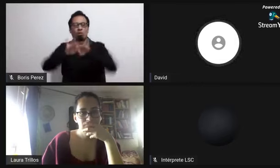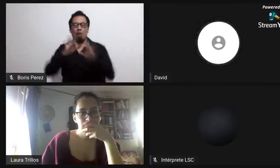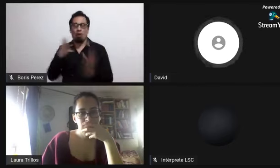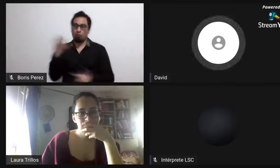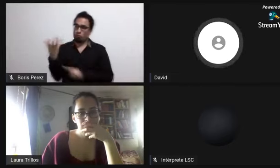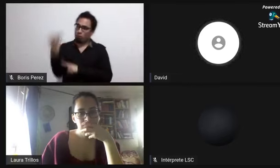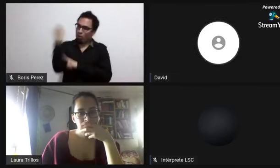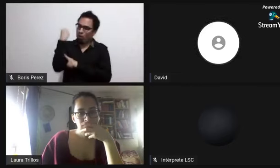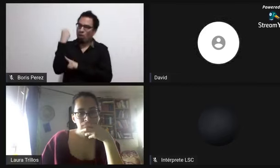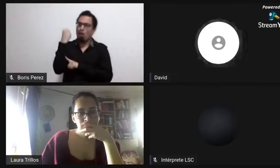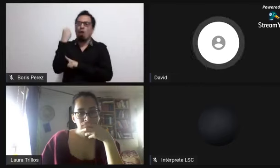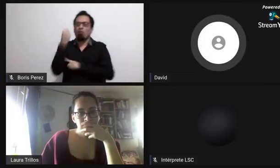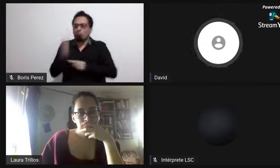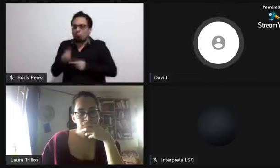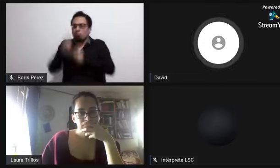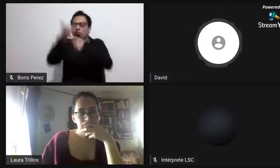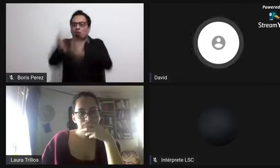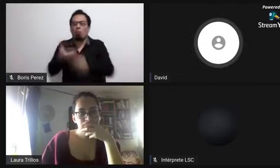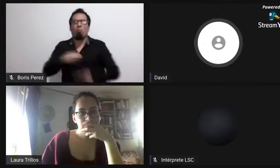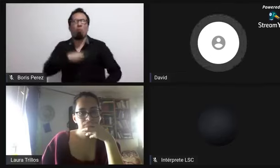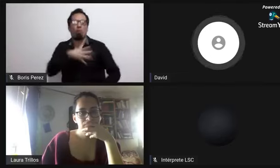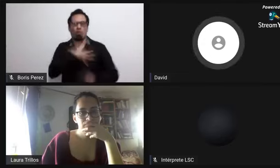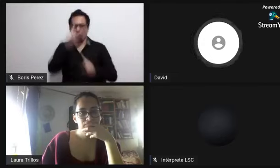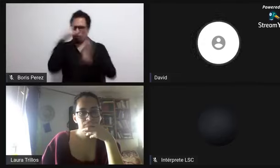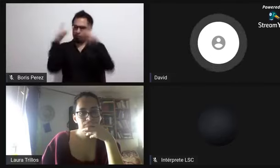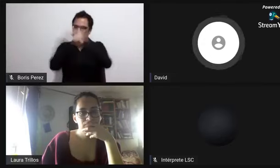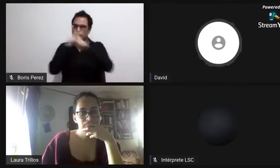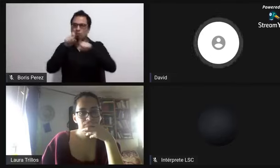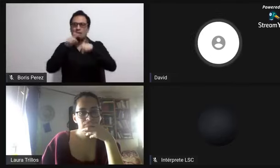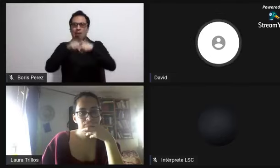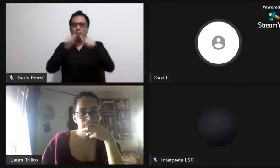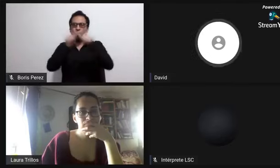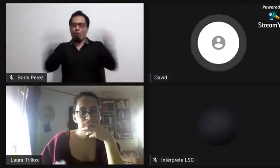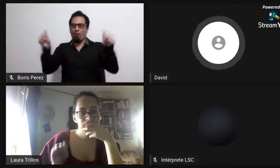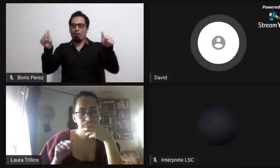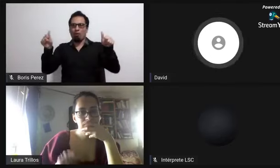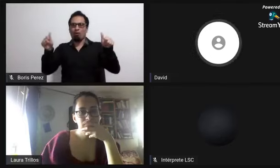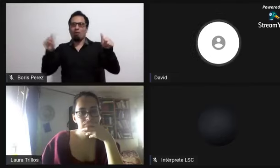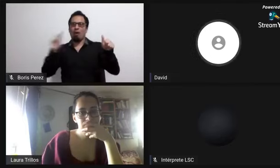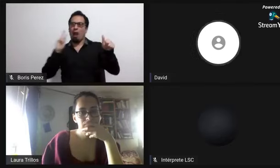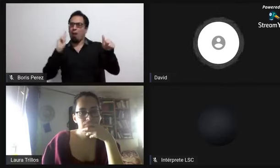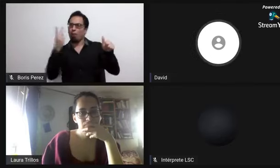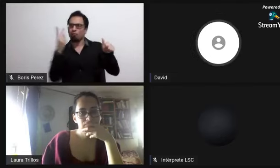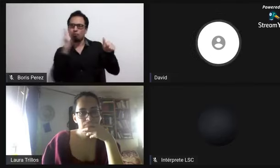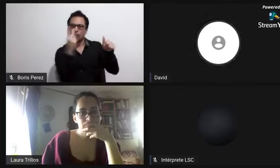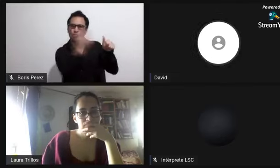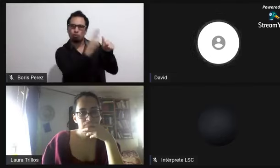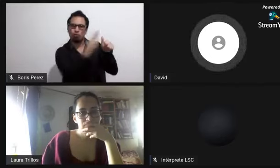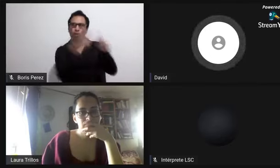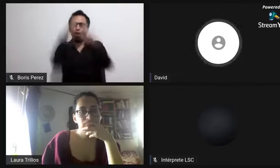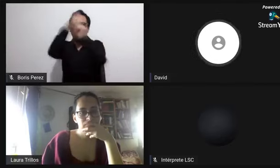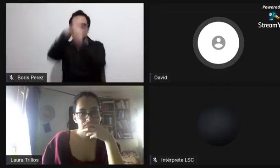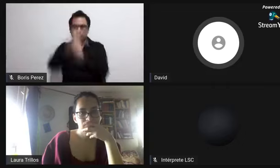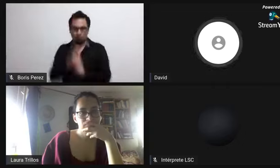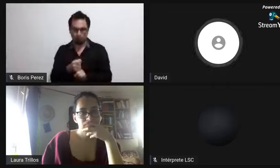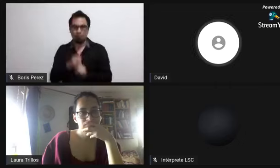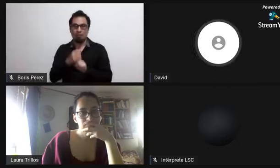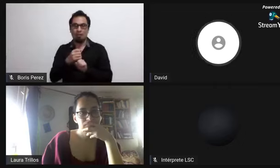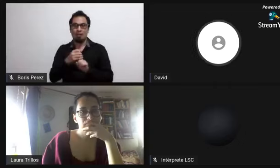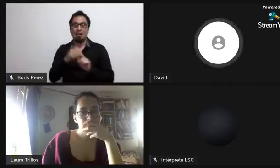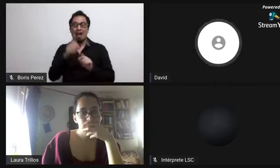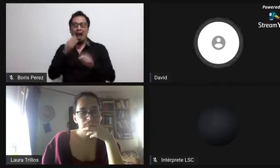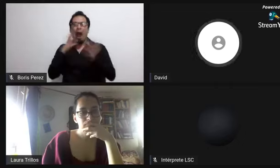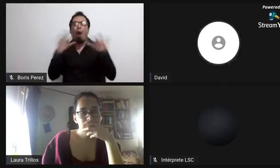entonces eh, dejó muchas cosas positivas, no obstante también por malas decisiones que él tomó, se generaron